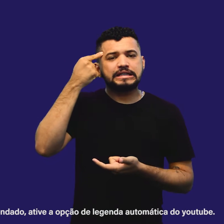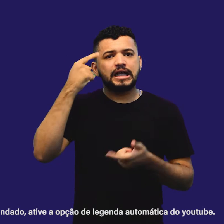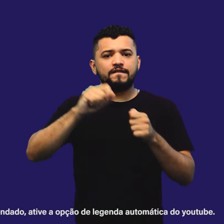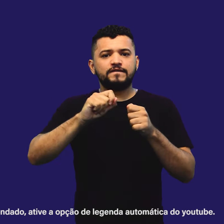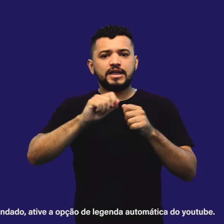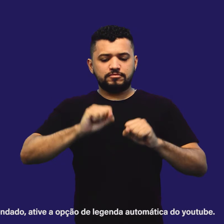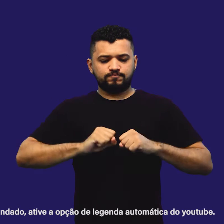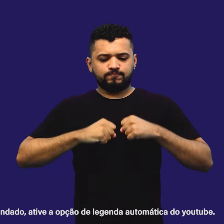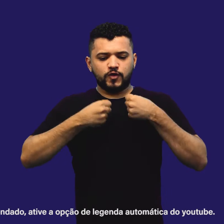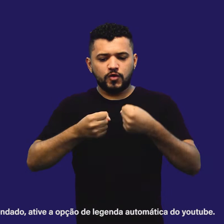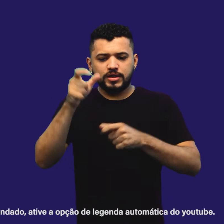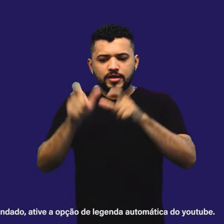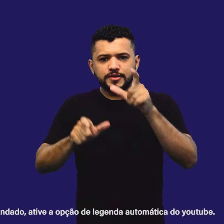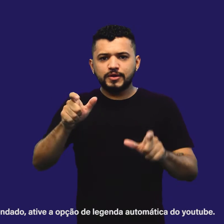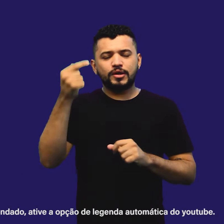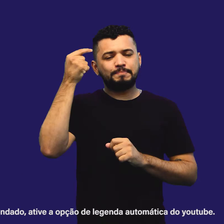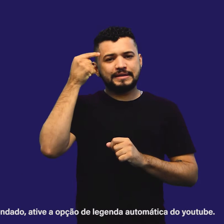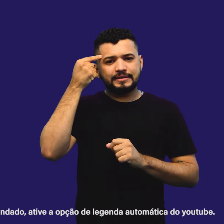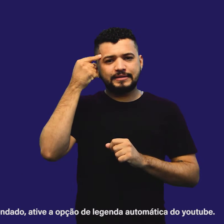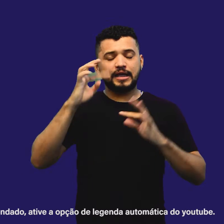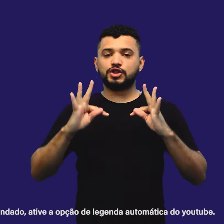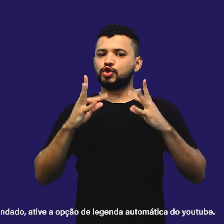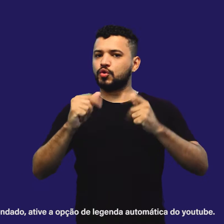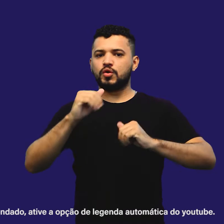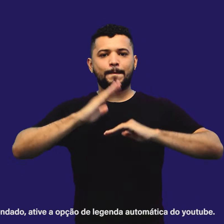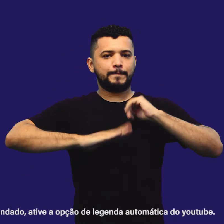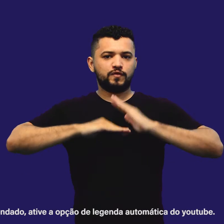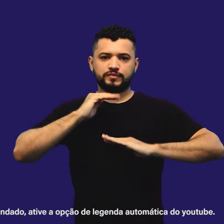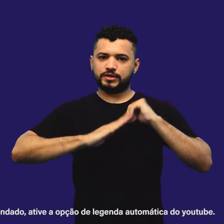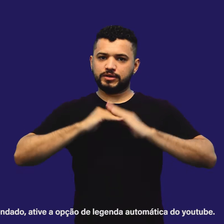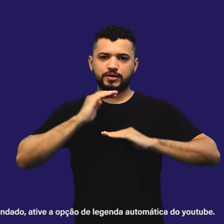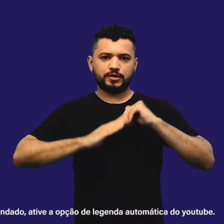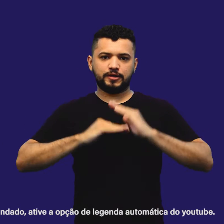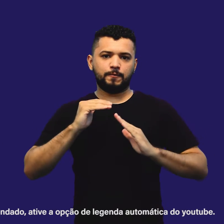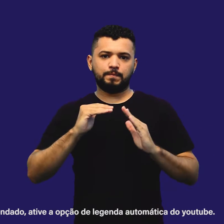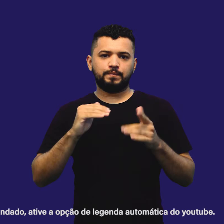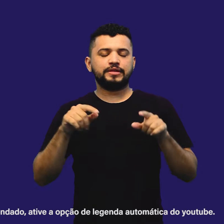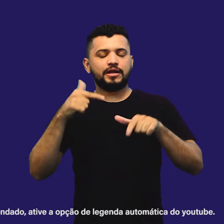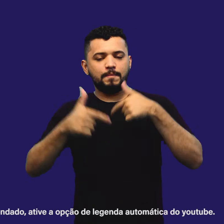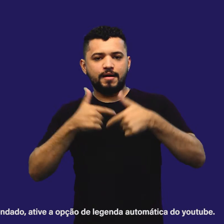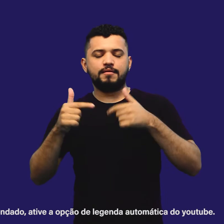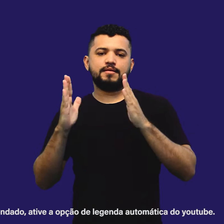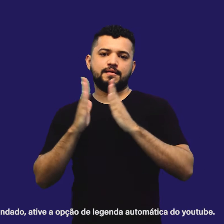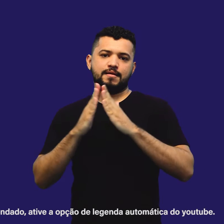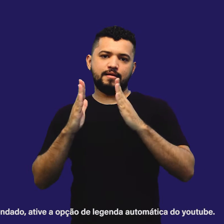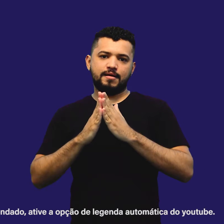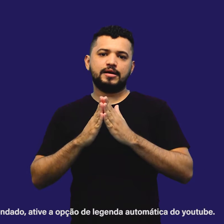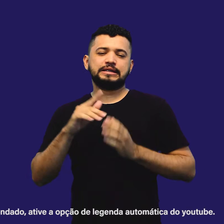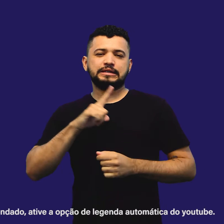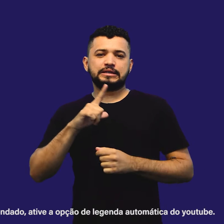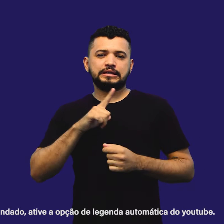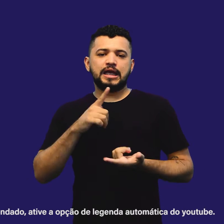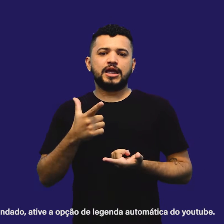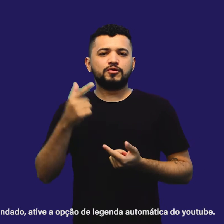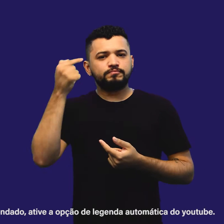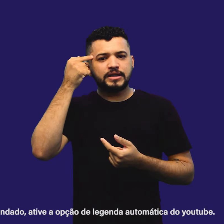lado criativo em todas as profissões, né? A forma do home office, a forma de ter um olhar mais